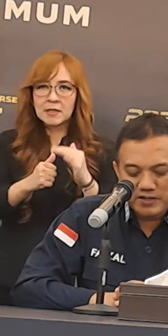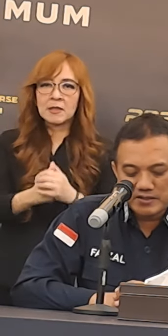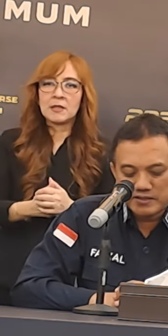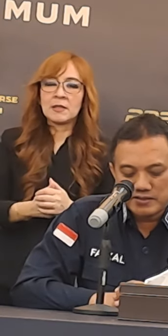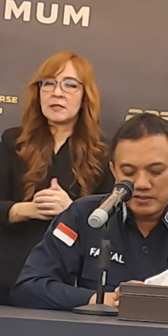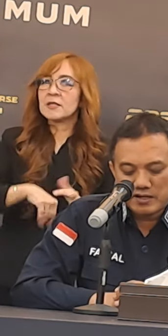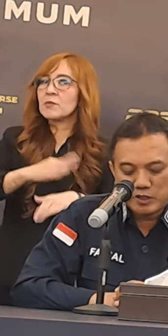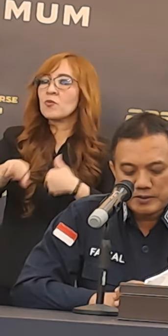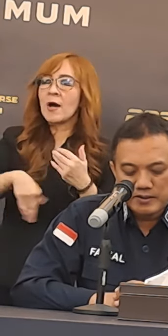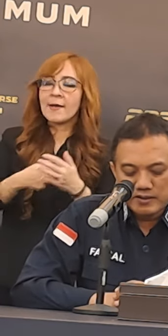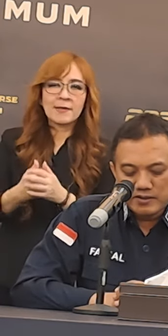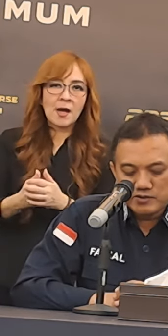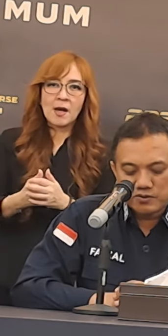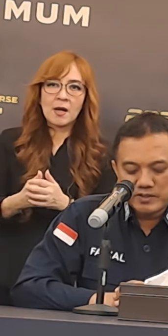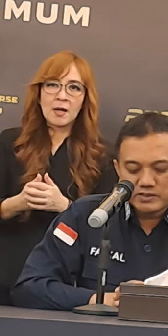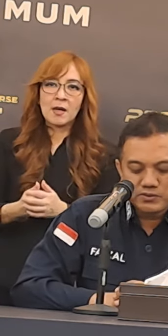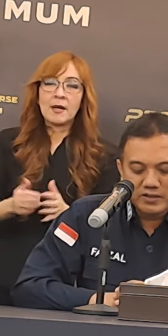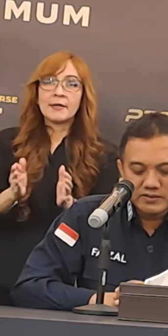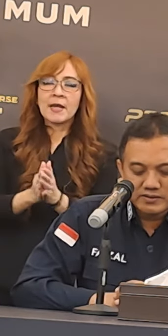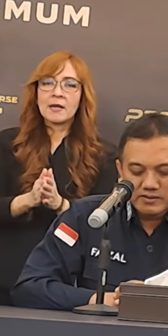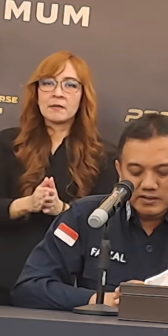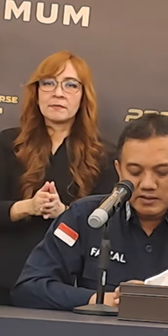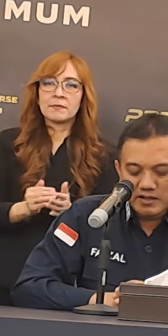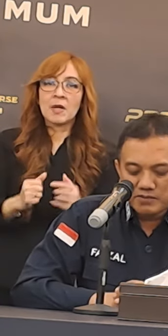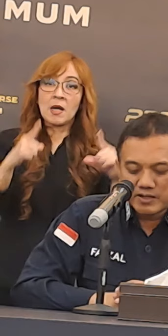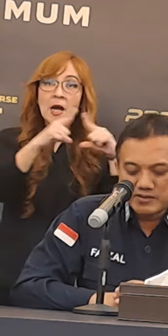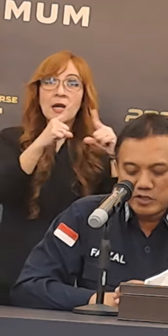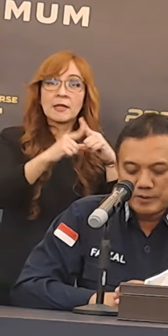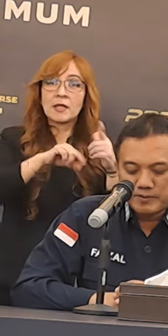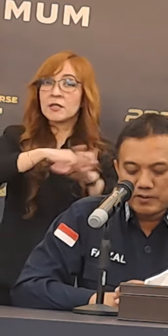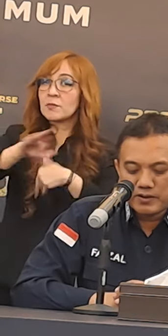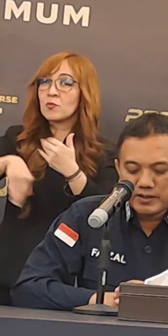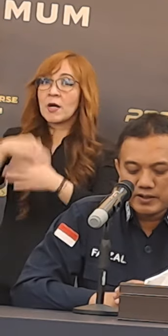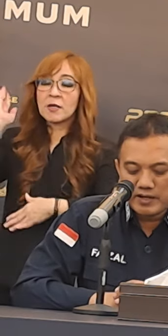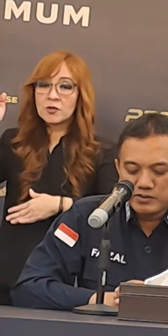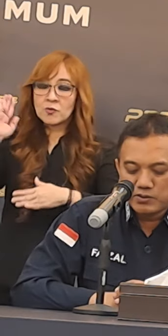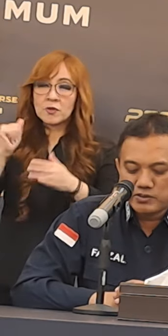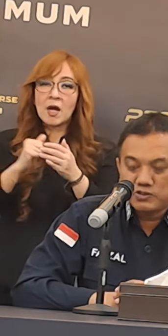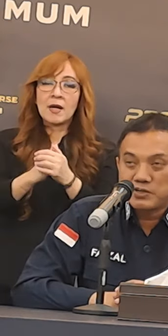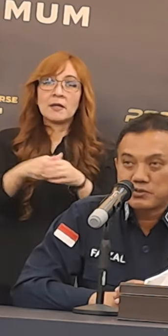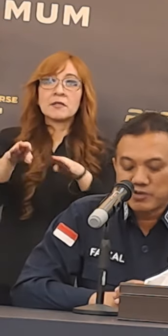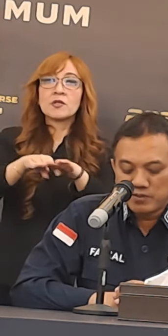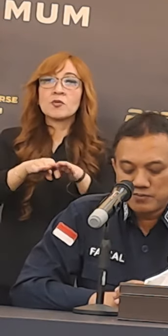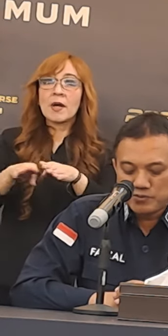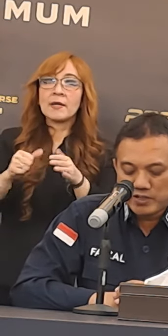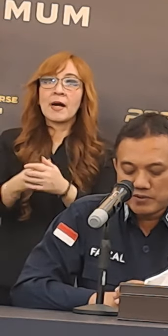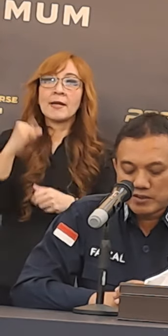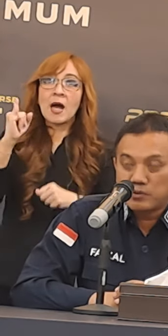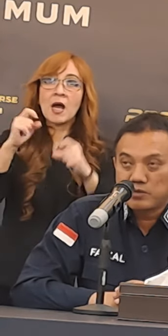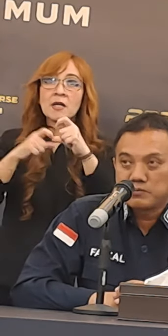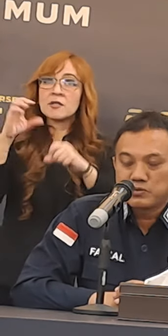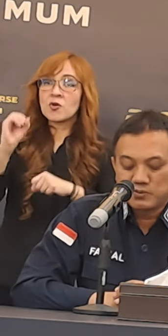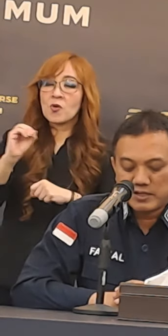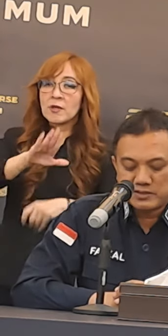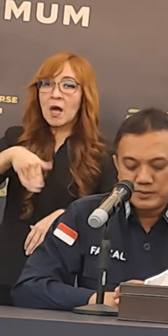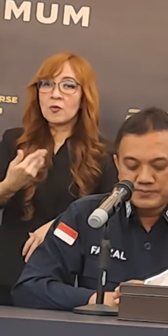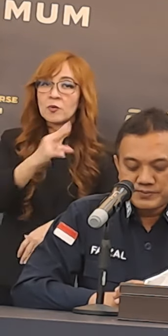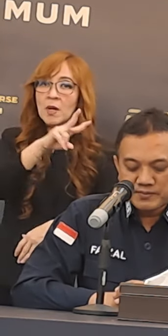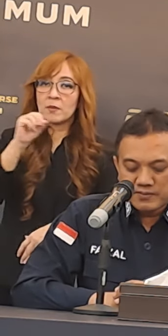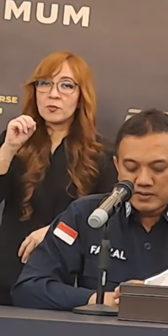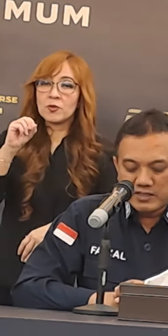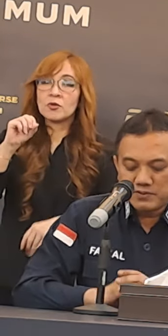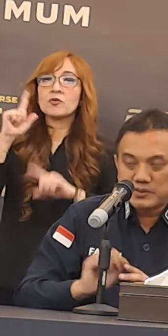sudah tervalidasi dan instrumennya sudah terkalibrasi oleh ISO 17025 tahun